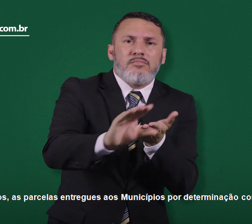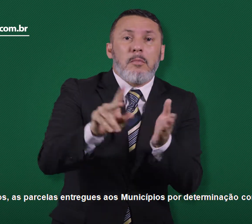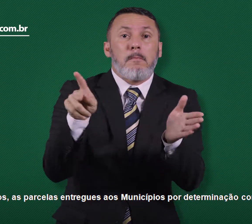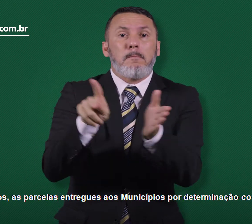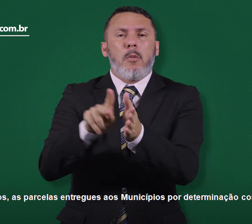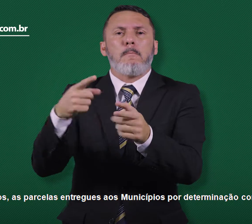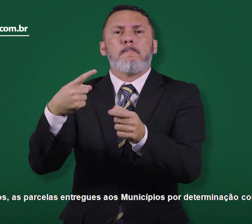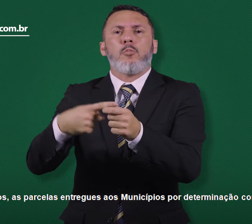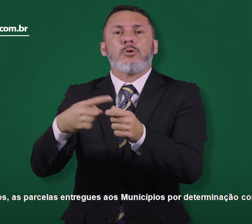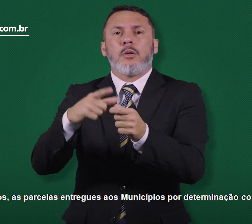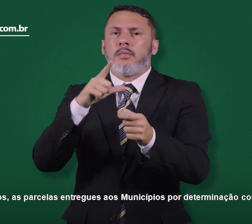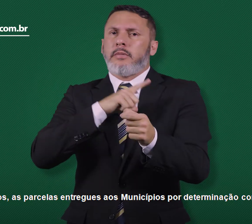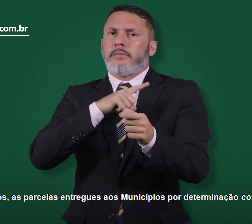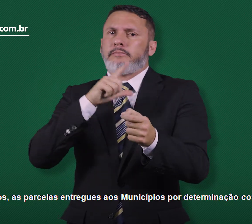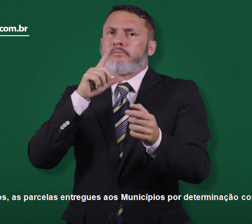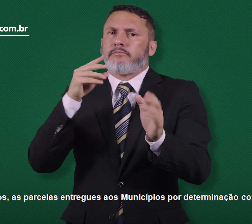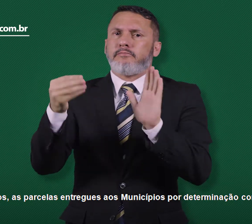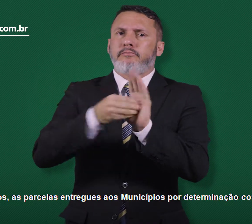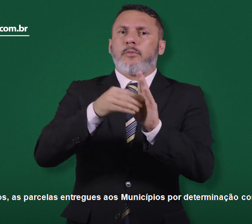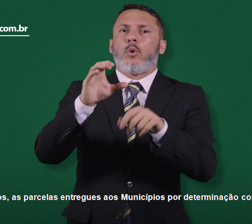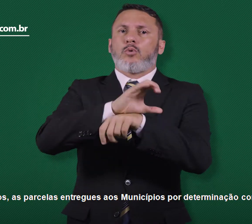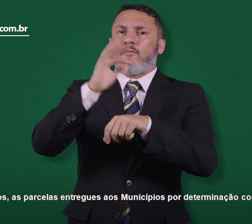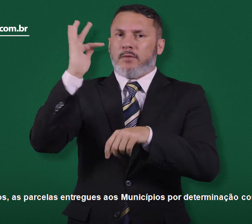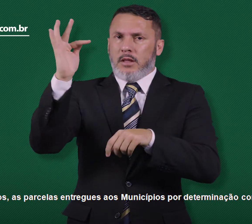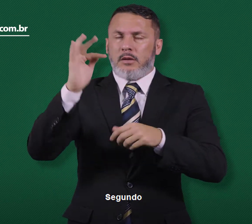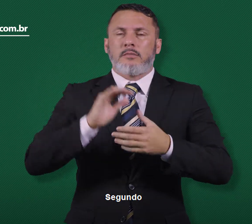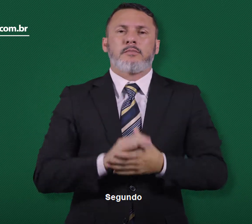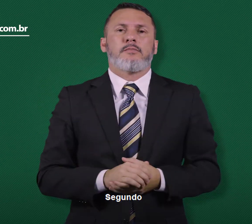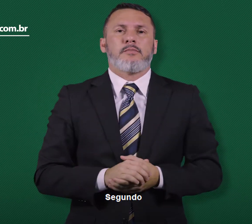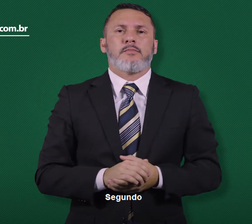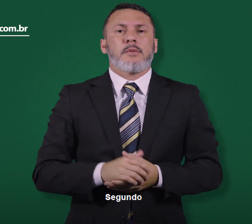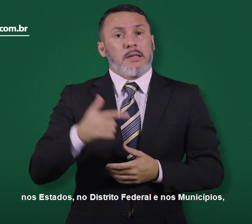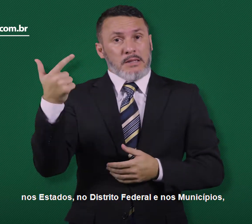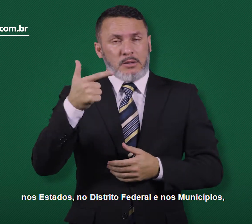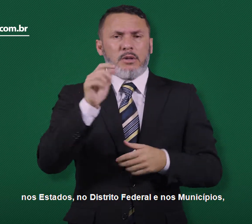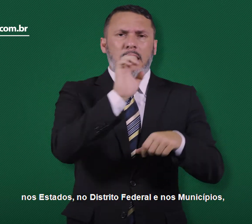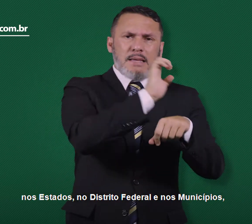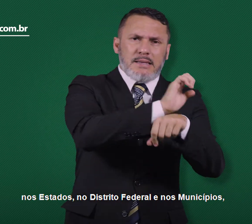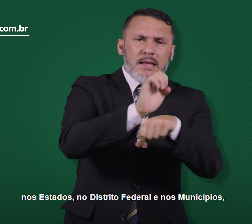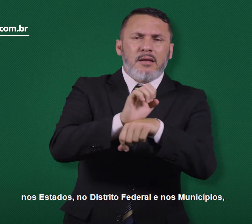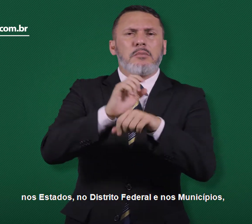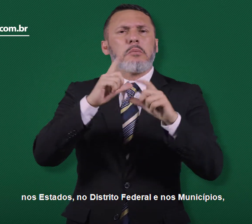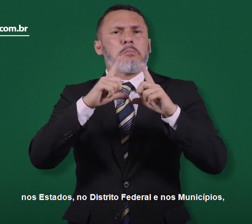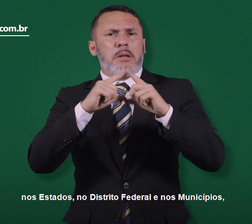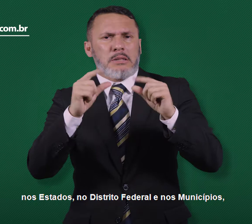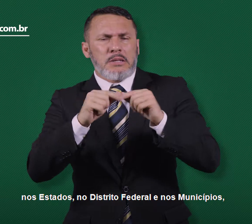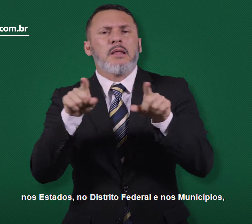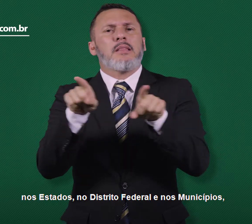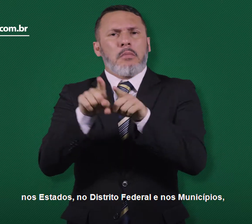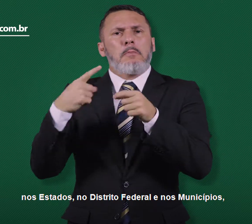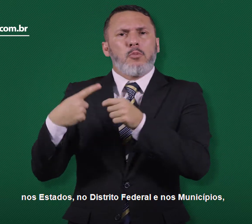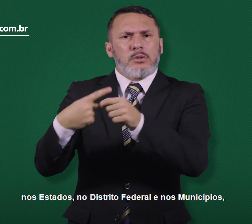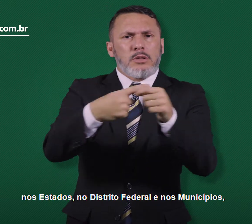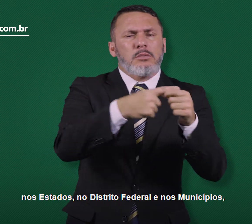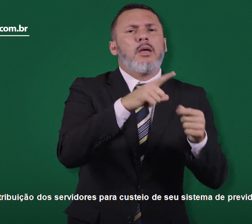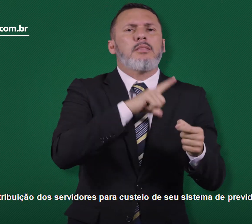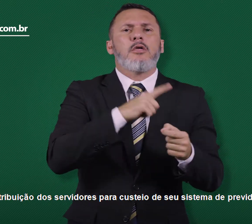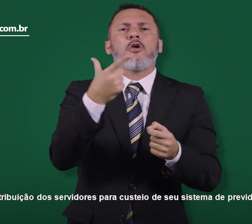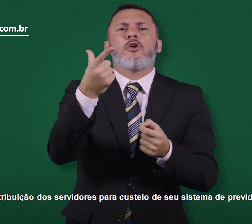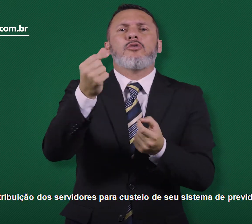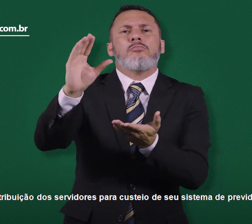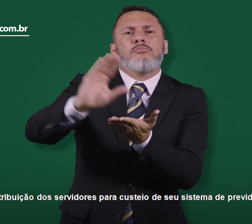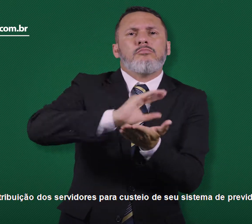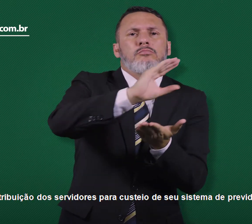aos municípios por determinação constitucional. Segundo, nos estados, no Distrito Federal e nos municípios,